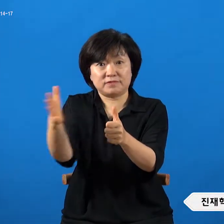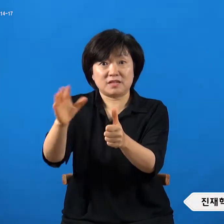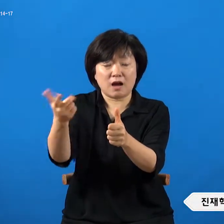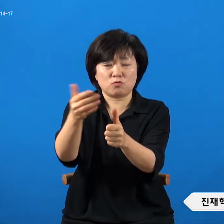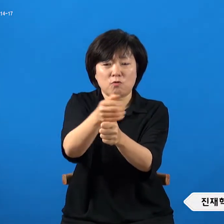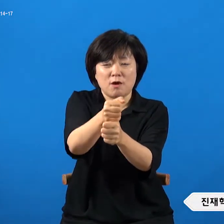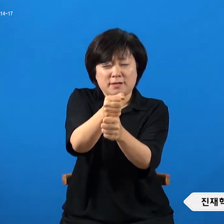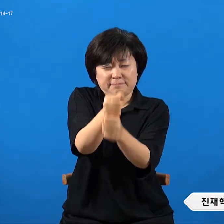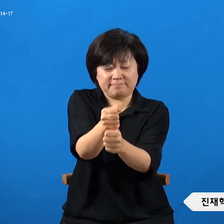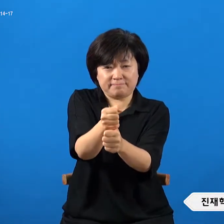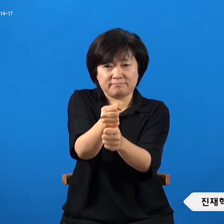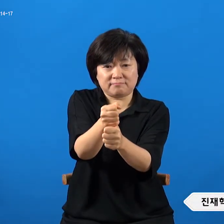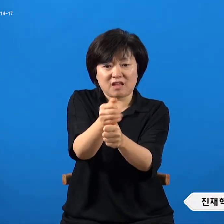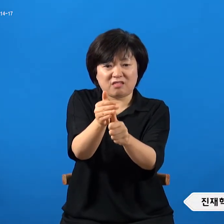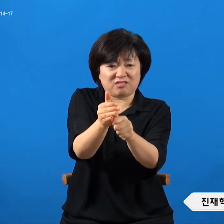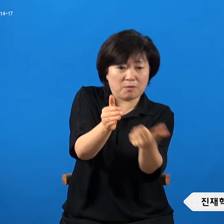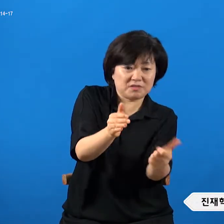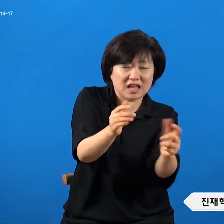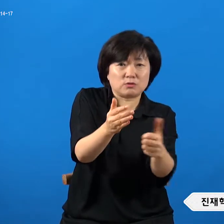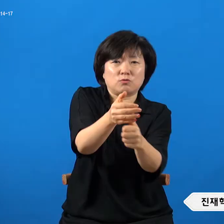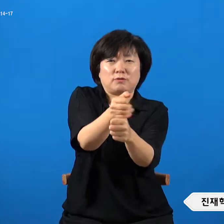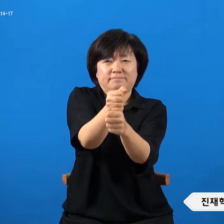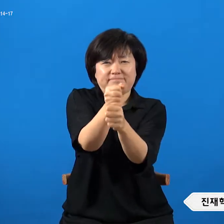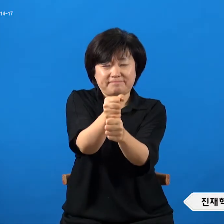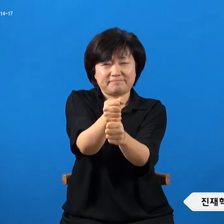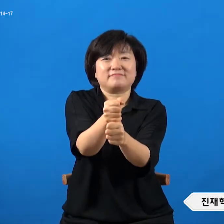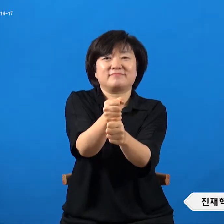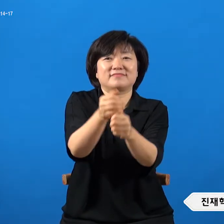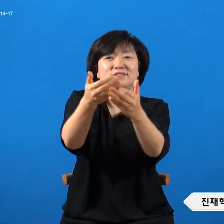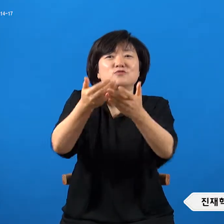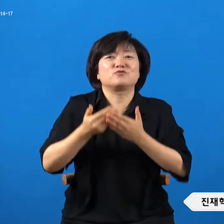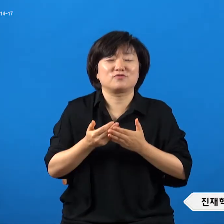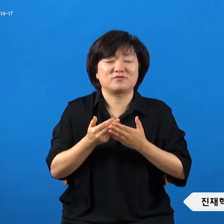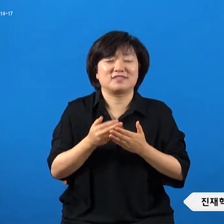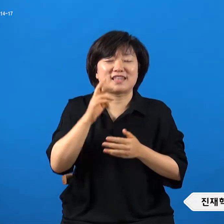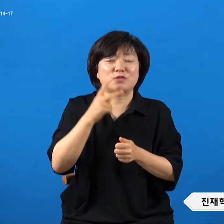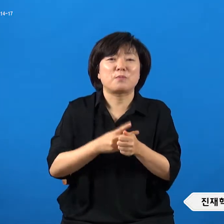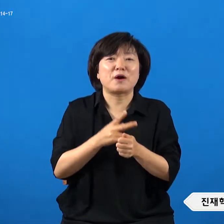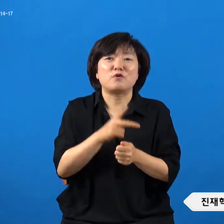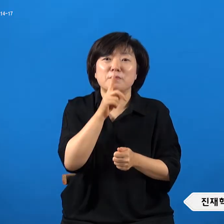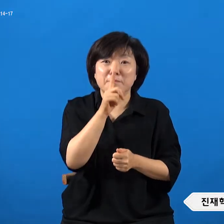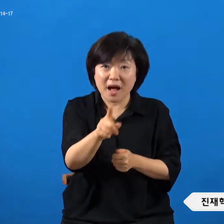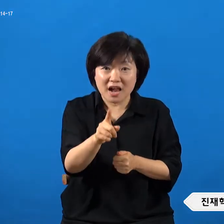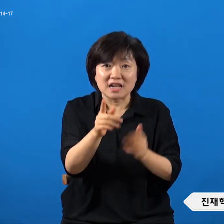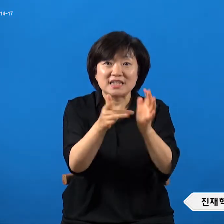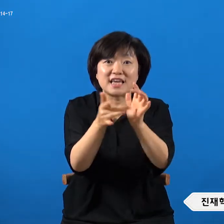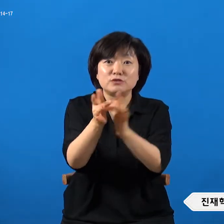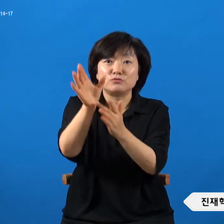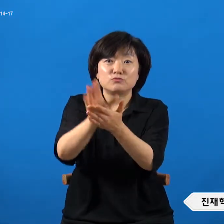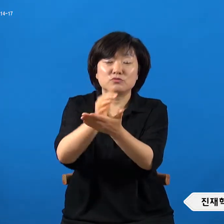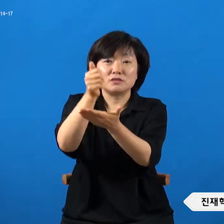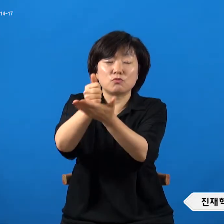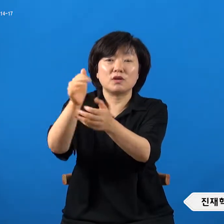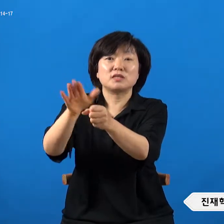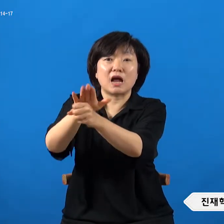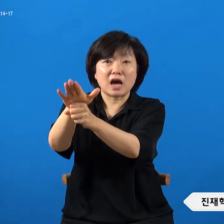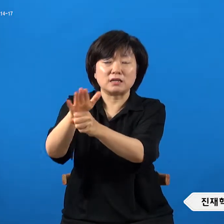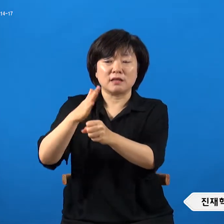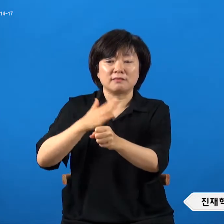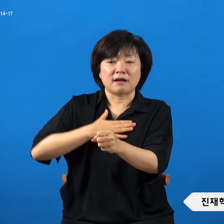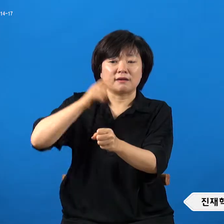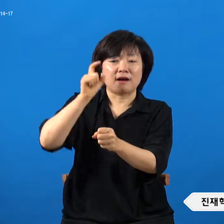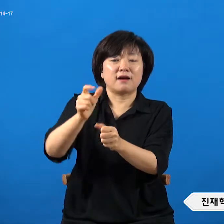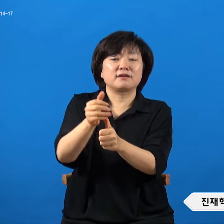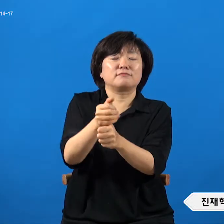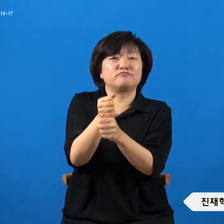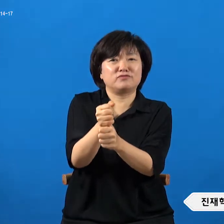떨어지지 않도록, 빠지지 않도록 꽉 붙잡는 것. 오늘 사도 바울은 이야기합니다. 예수 그리스도의 사랑이